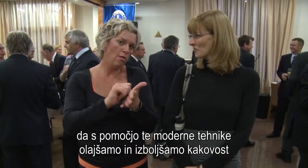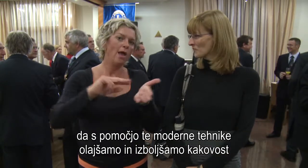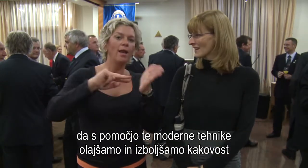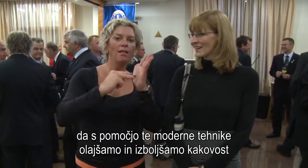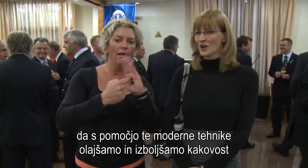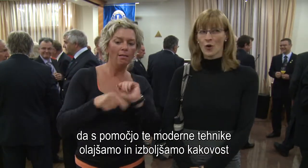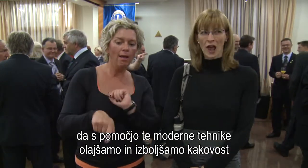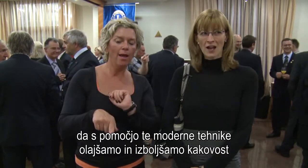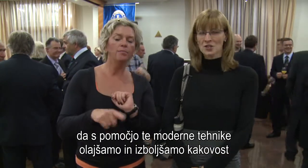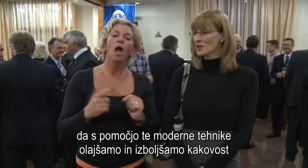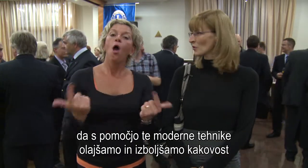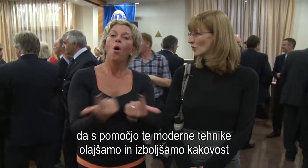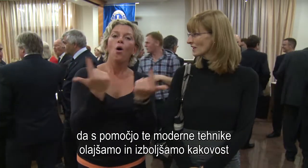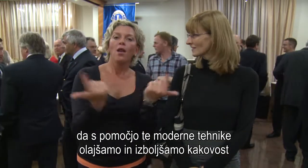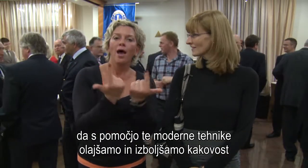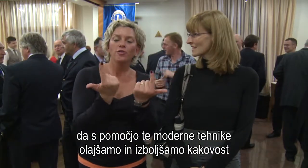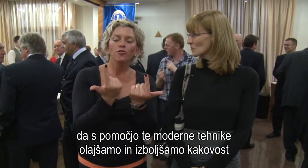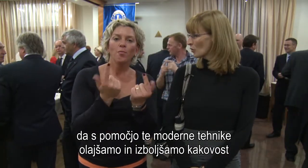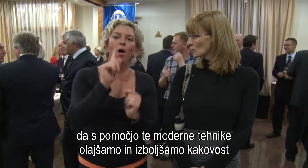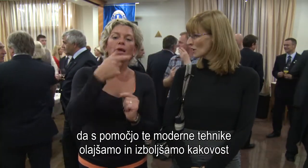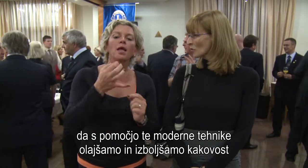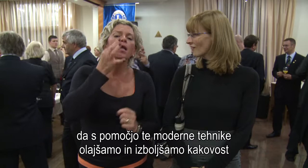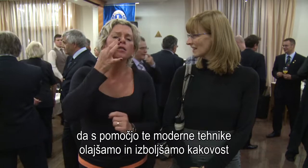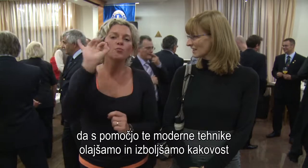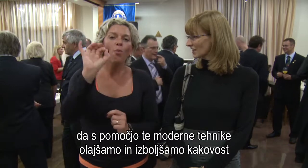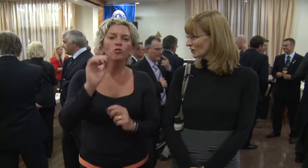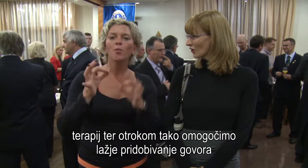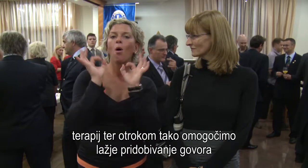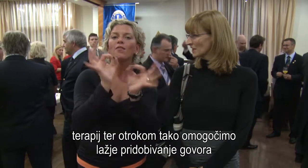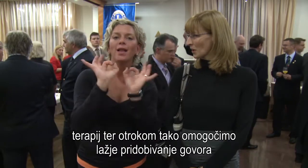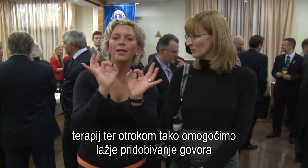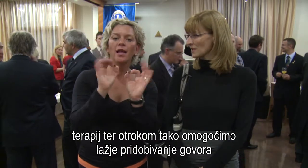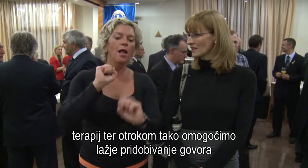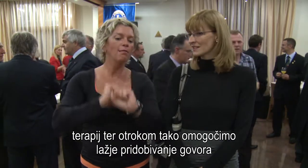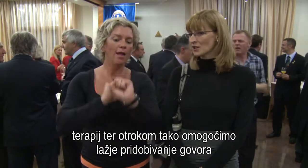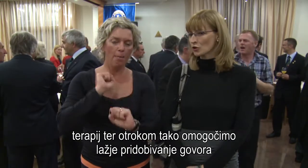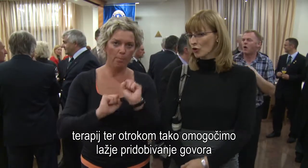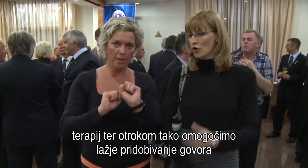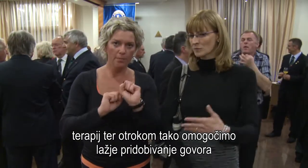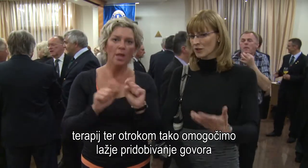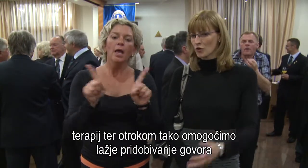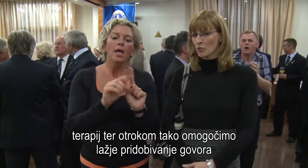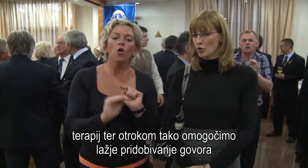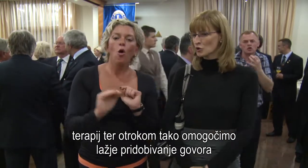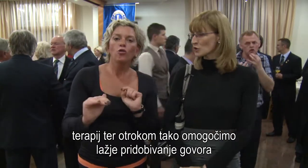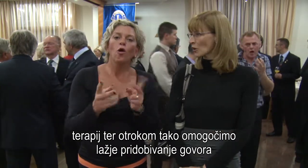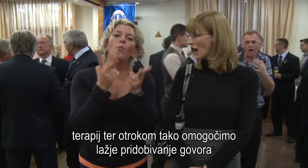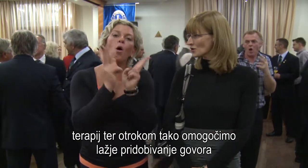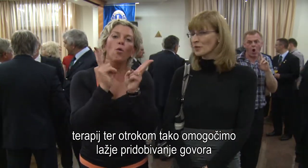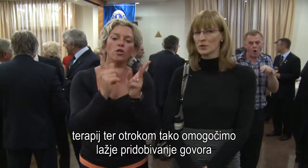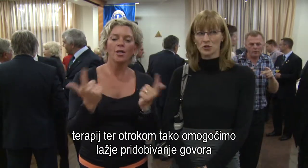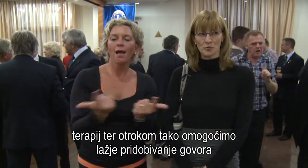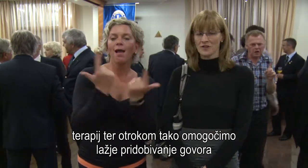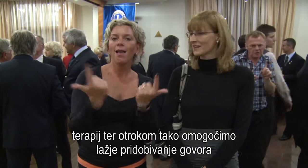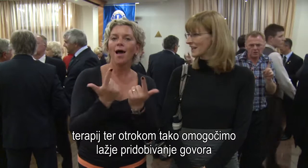tehnike, olajšamo in izboljšamo kvaliteto terapij ter otrokom tako omogočimo